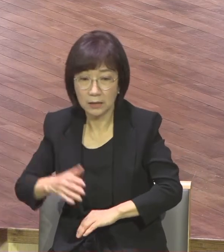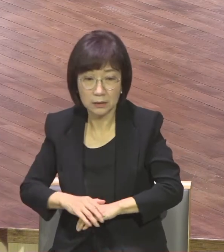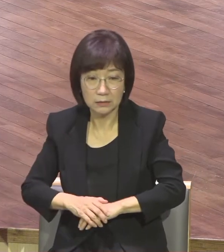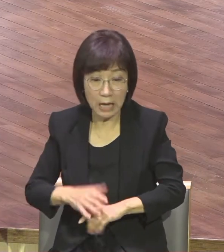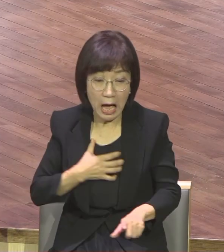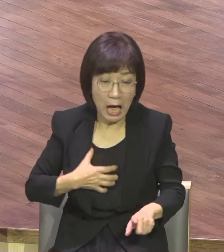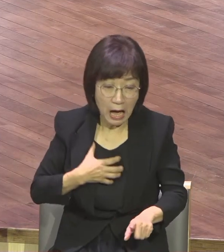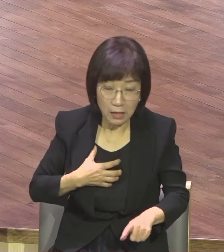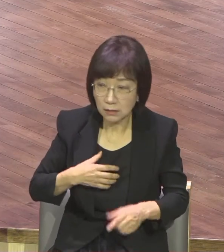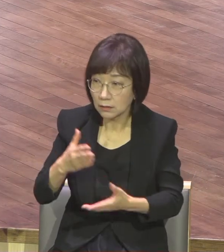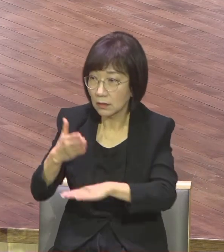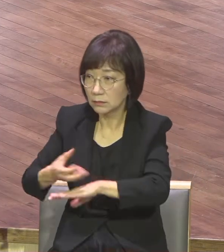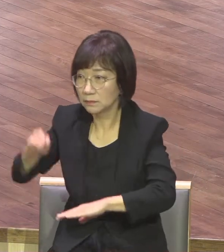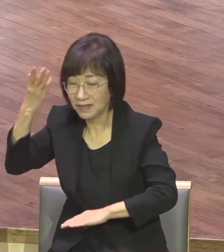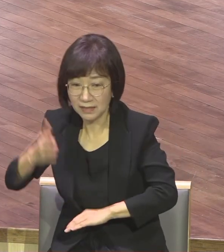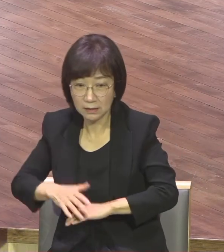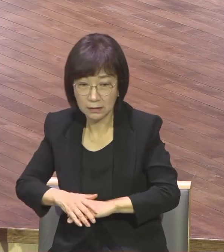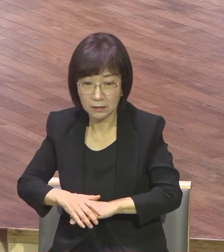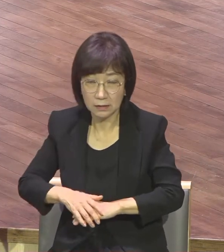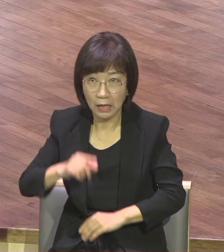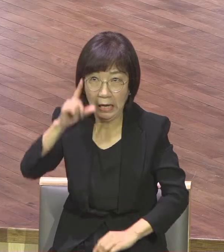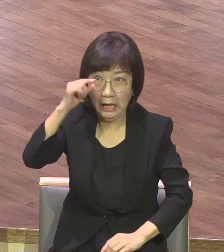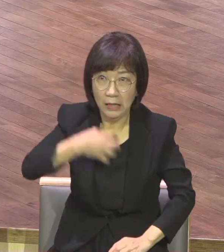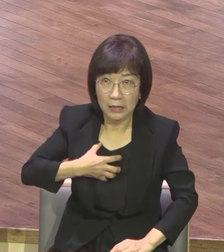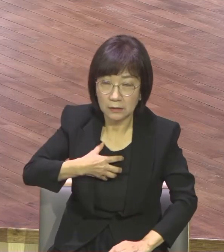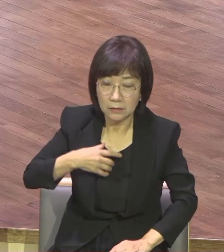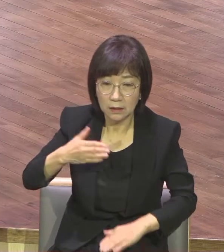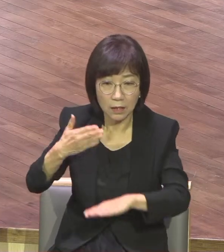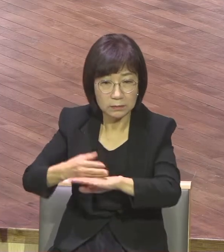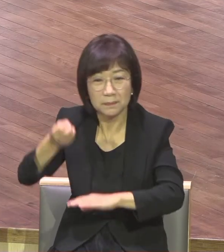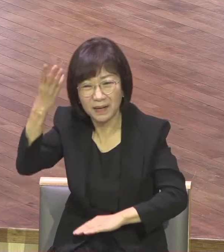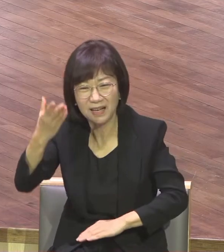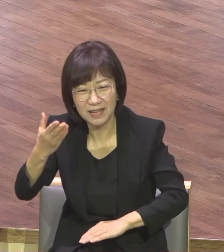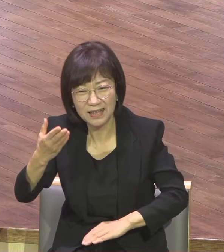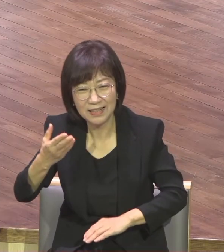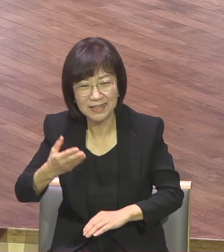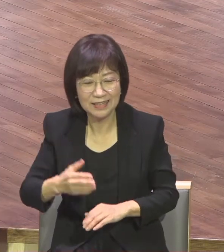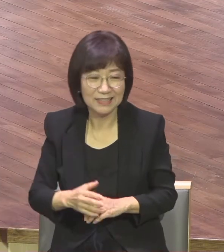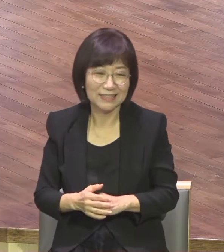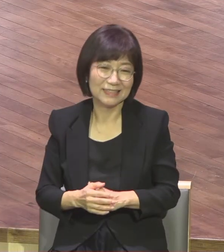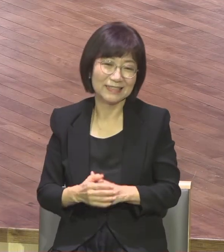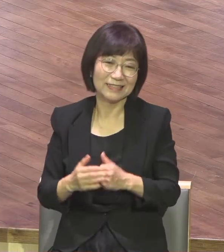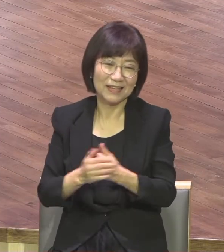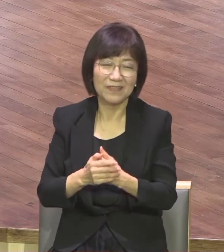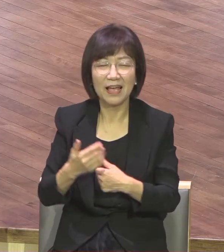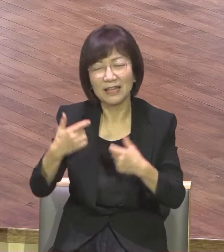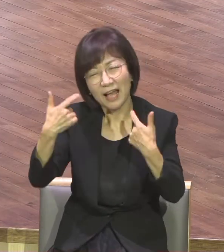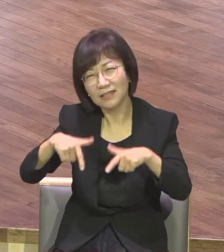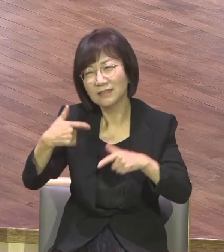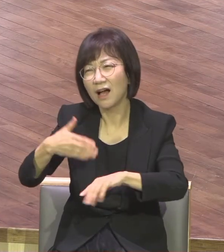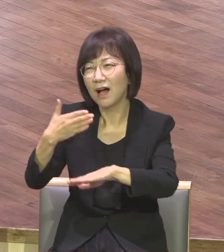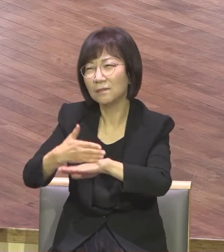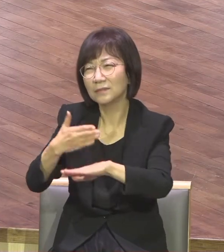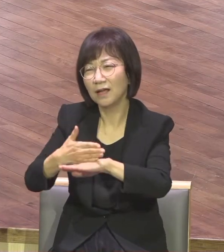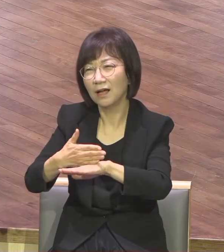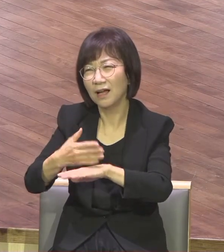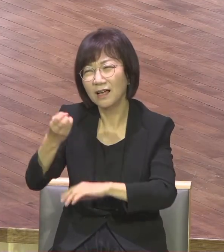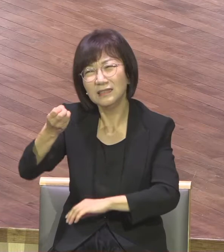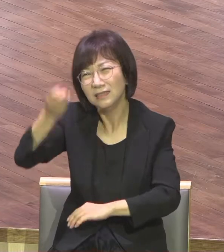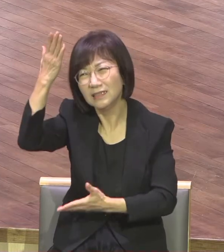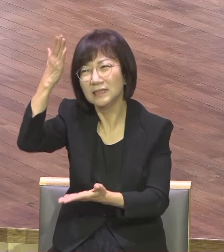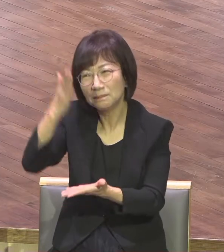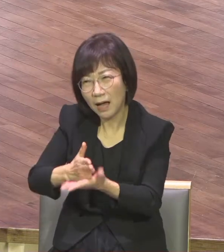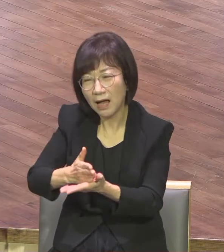감사를. 그래서 감사와 찬양의 삶이 자신들의 삶이 좀 되기를 원합니다. 잊어버리지 않고